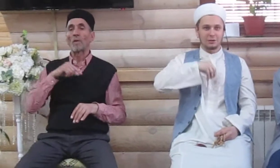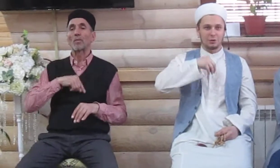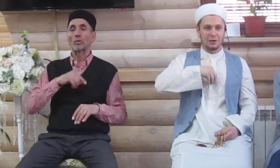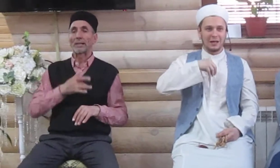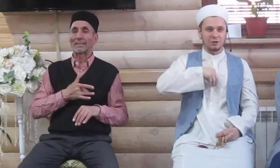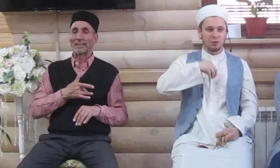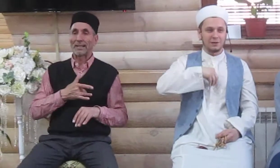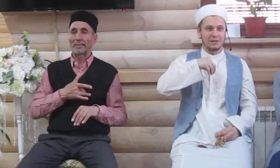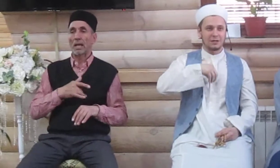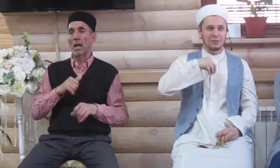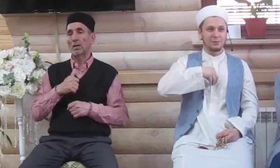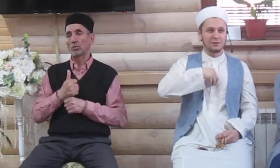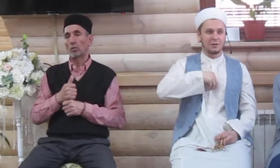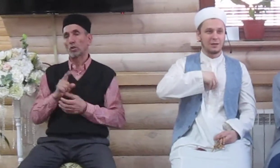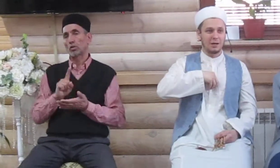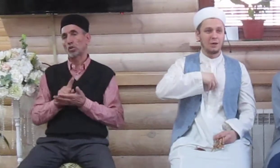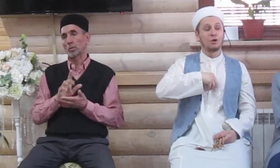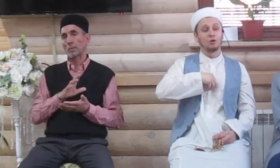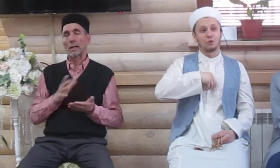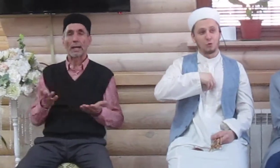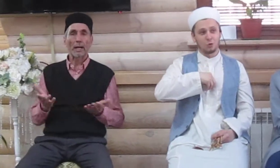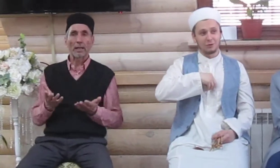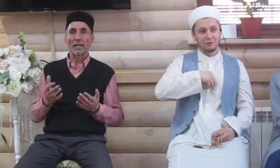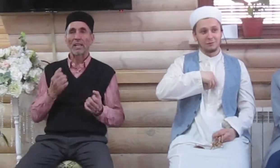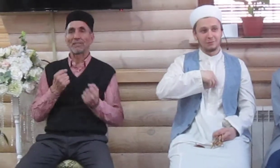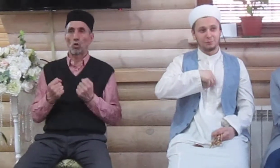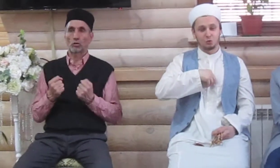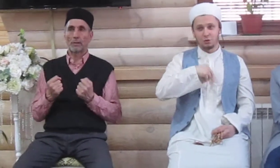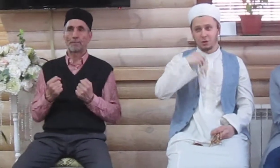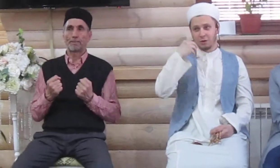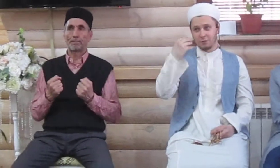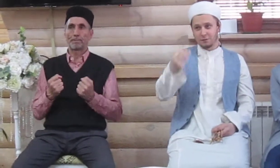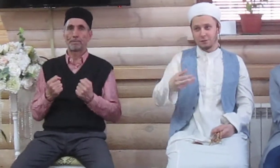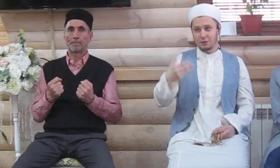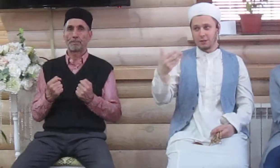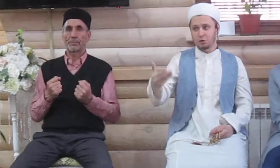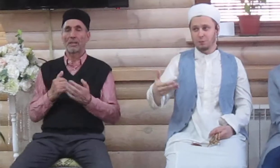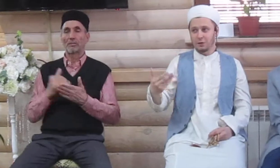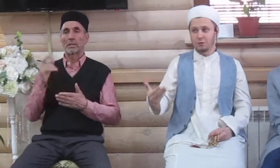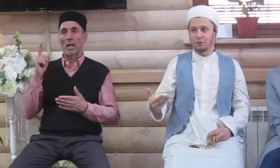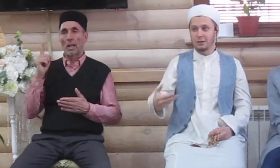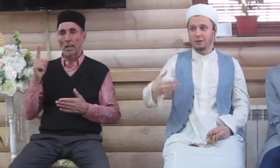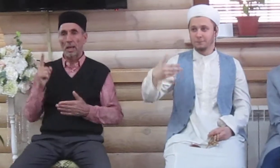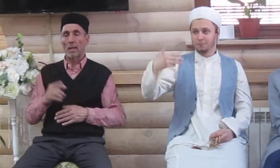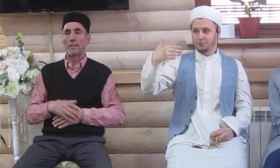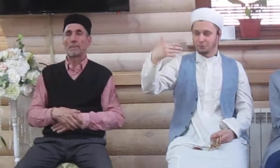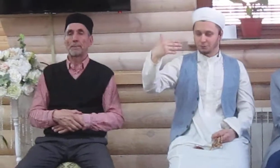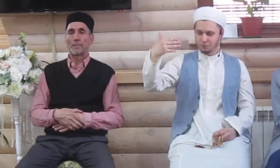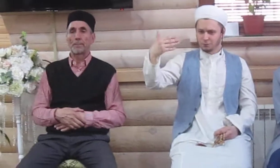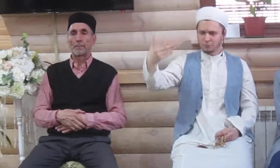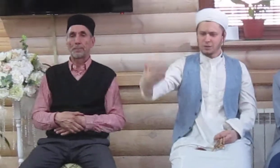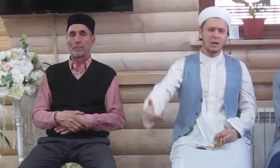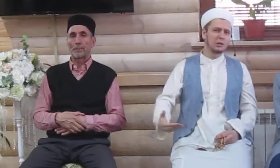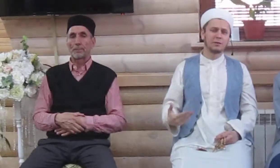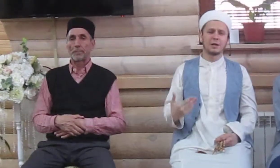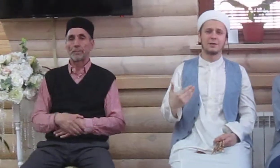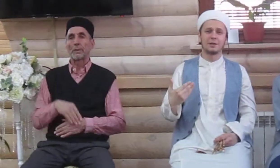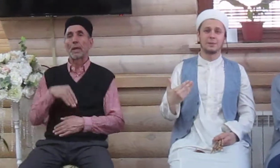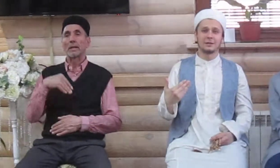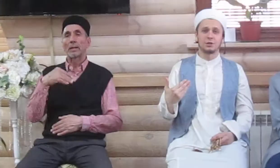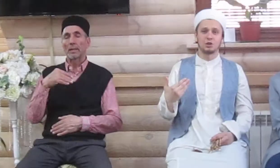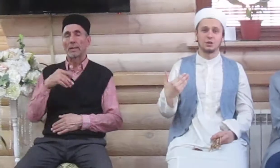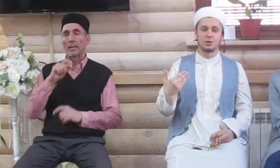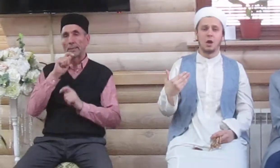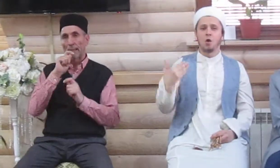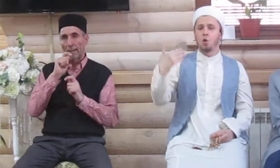в сердце, основа, она должна быть всегда какая? Твердая. То есть, Всевышний Аллах, Субханаху ва Тааля, даровал